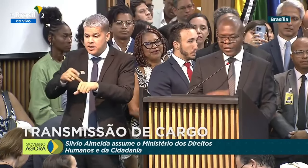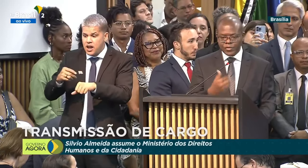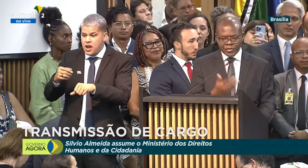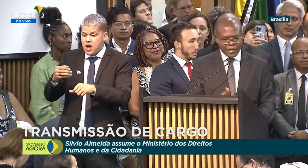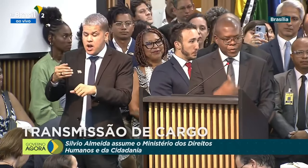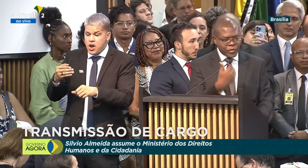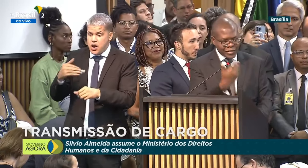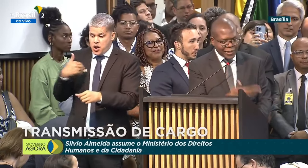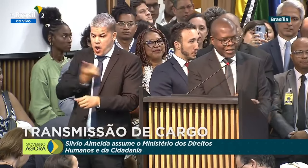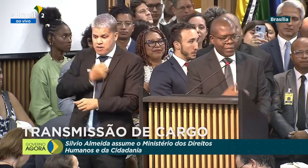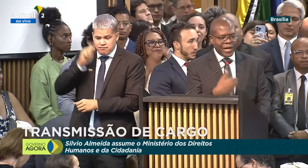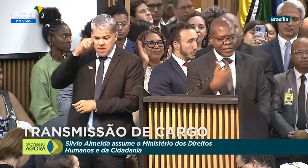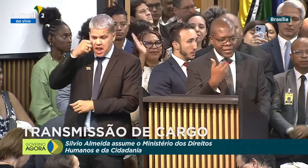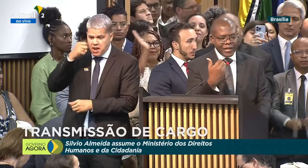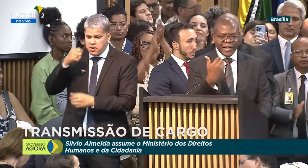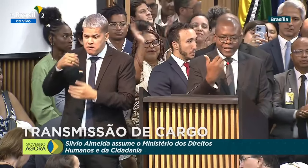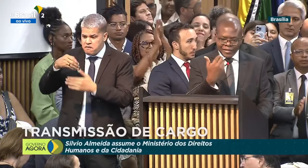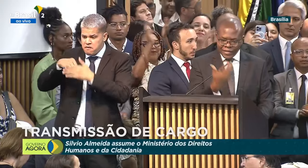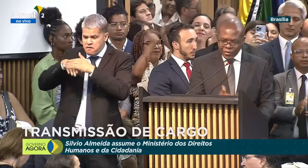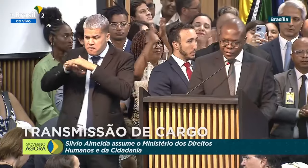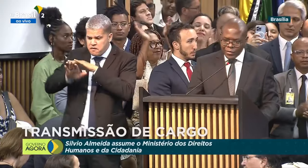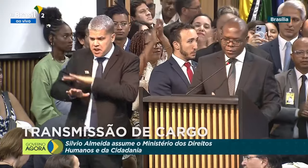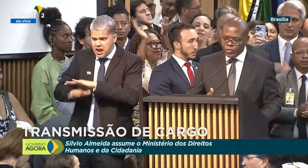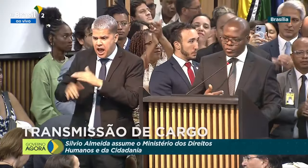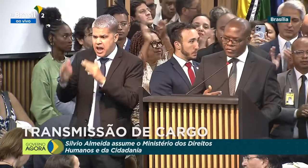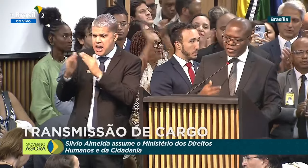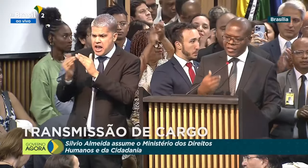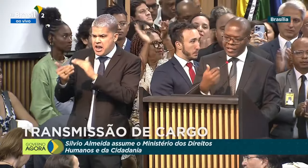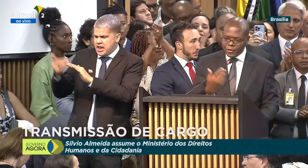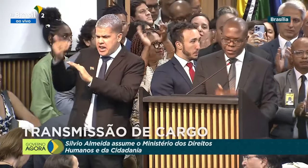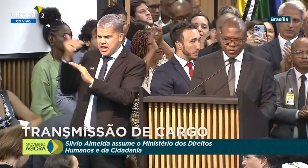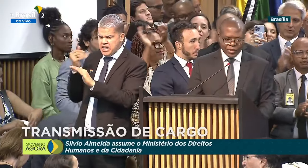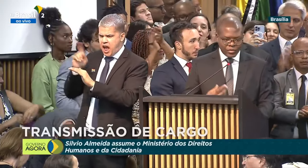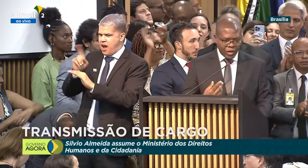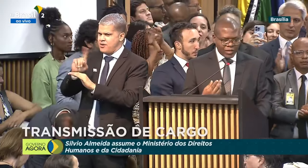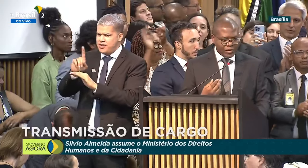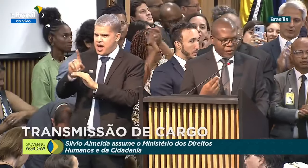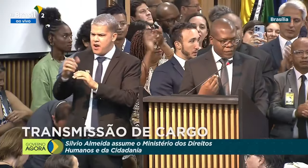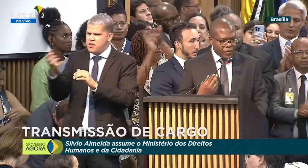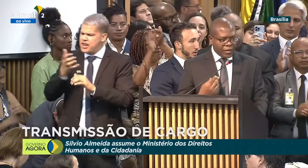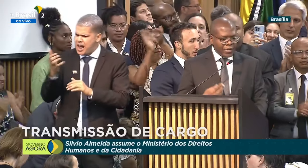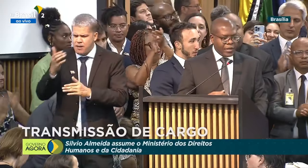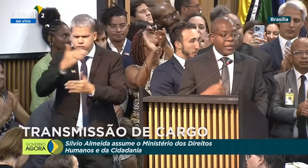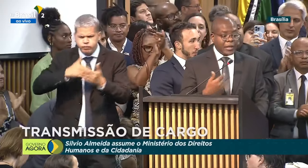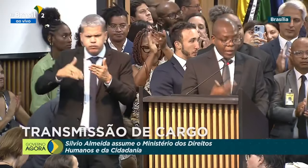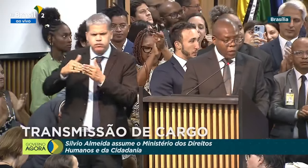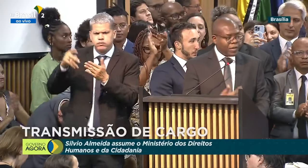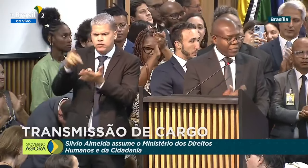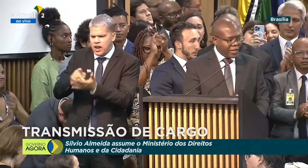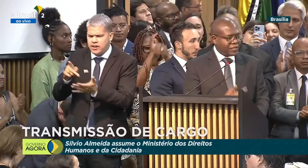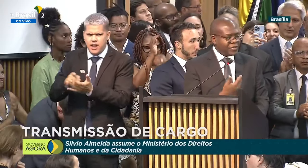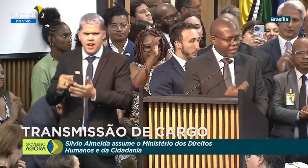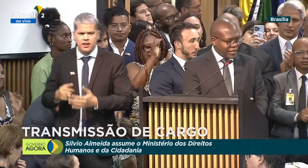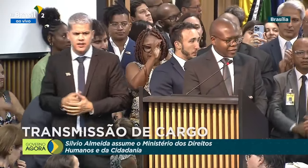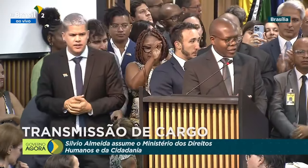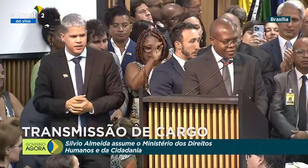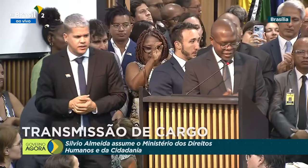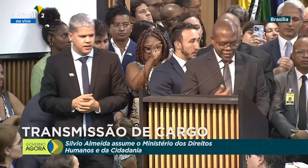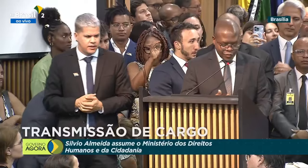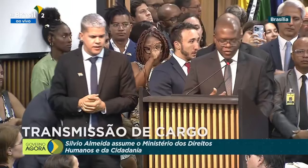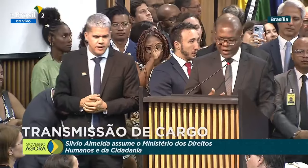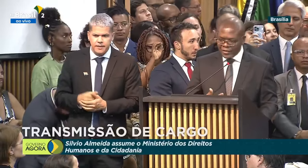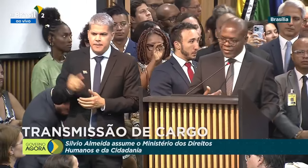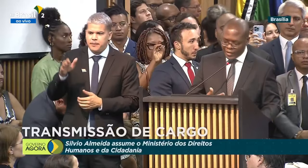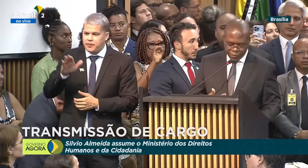todos os espaços sociedades as pessoas devia ter aqui a mais estendo também as pessoas com deficiências pessoas idosas e obviamente criança